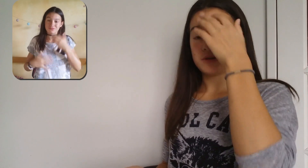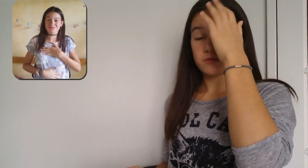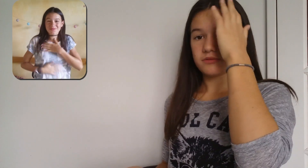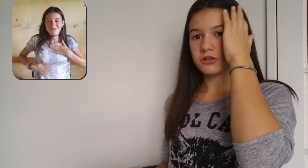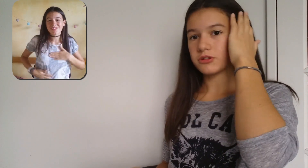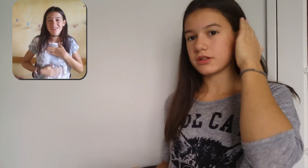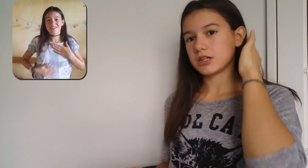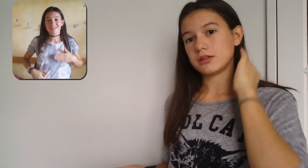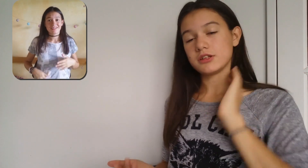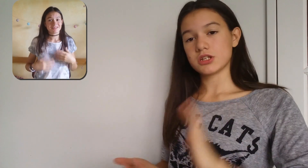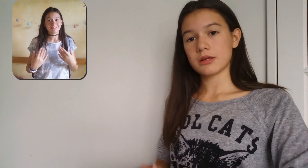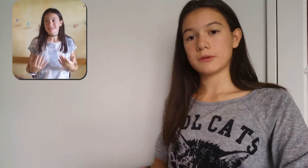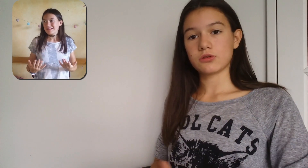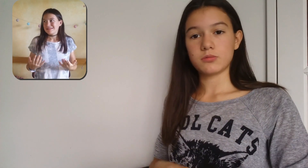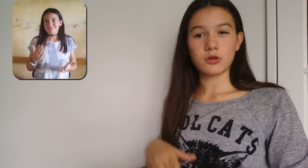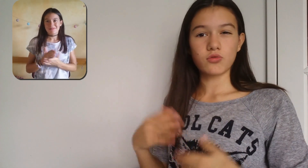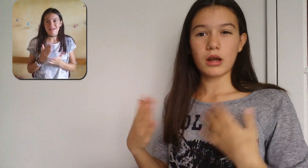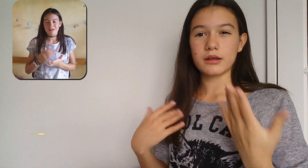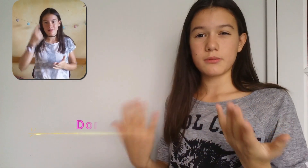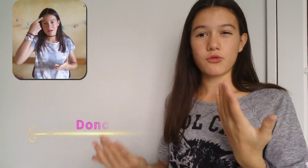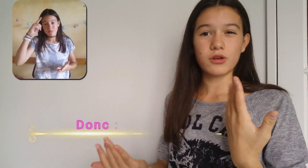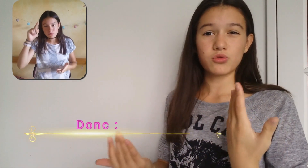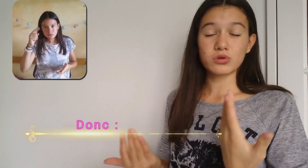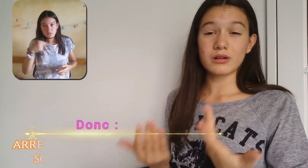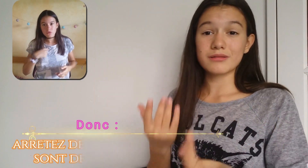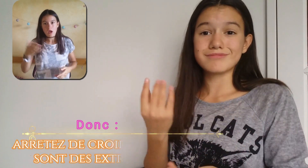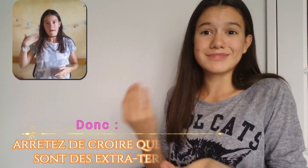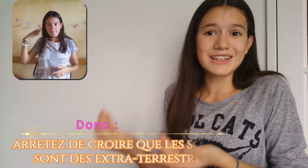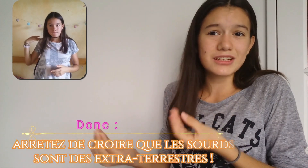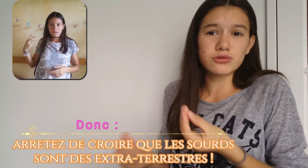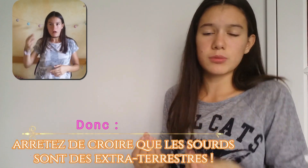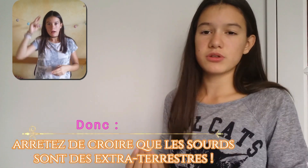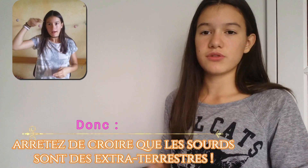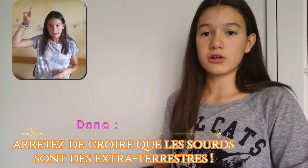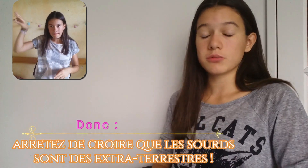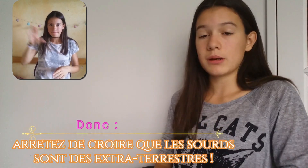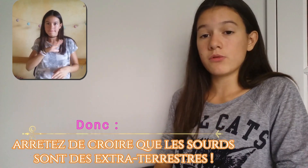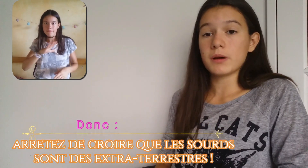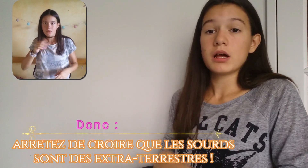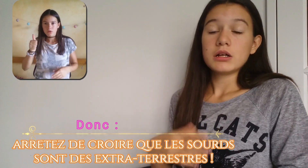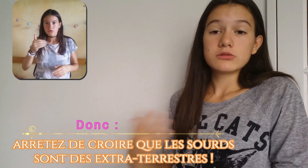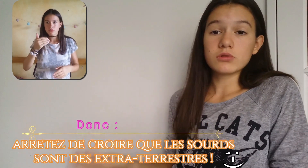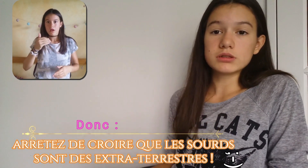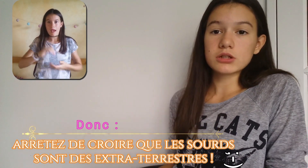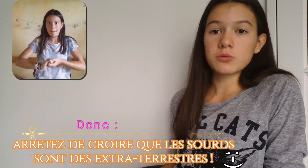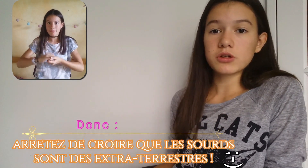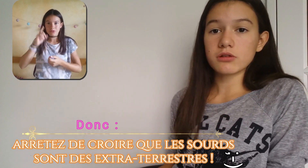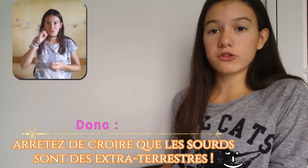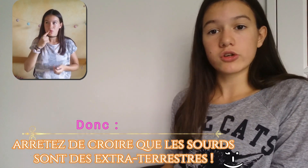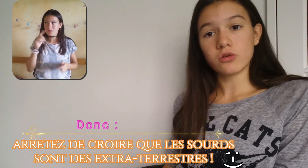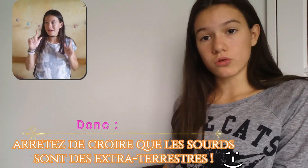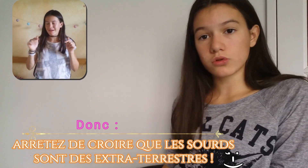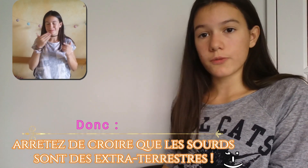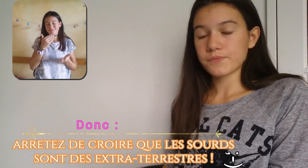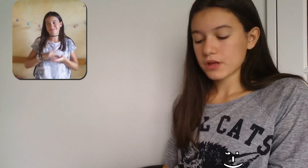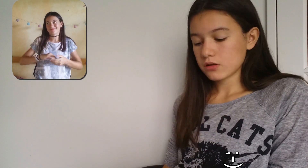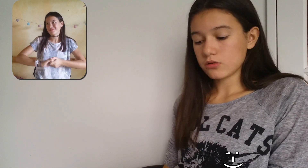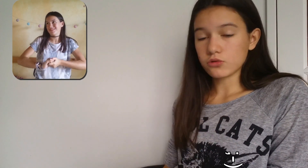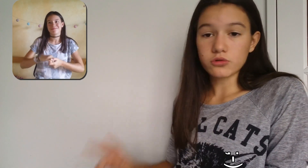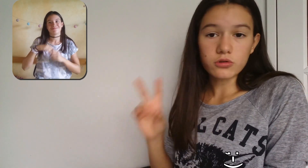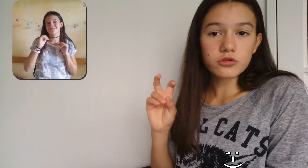dans sa maison et franchement c'est génial parce que je vois les habitudes des sourds, certaines sont un peu différentes mais la plupart sont exactement identiques aux